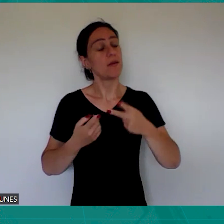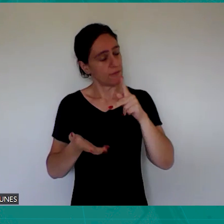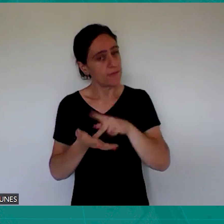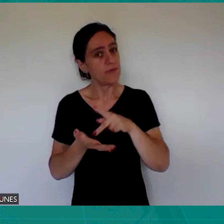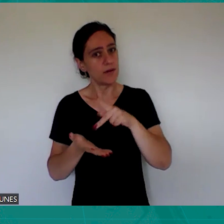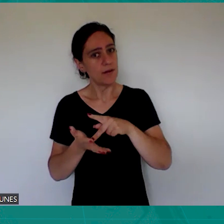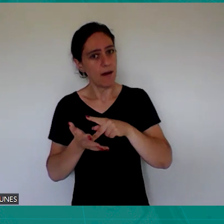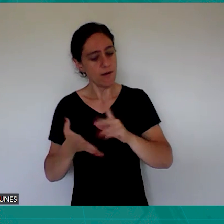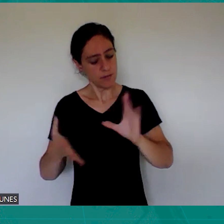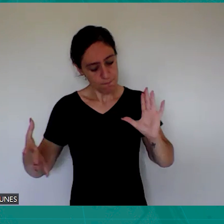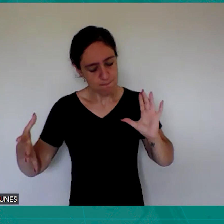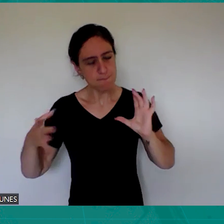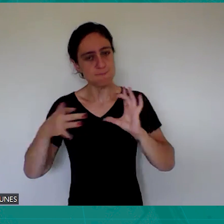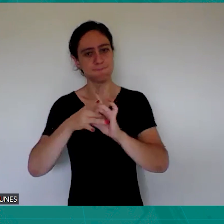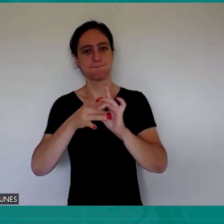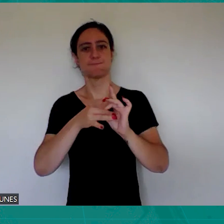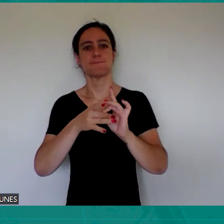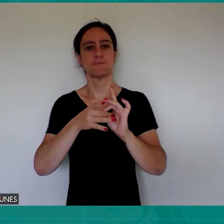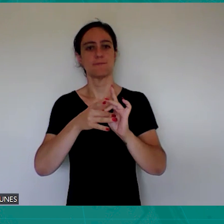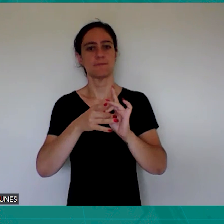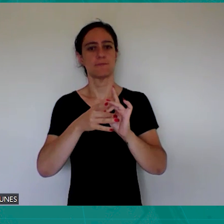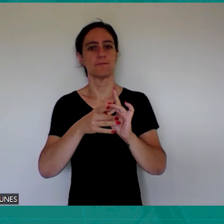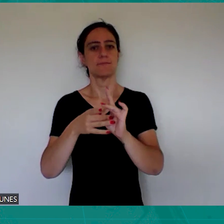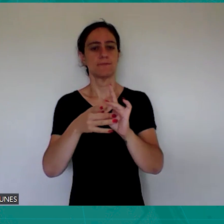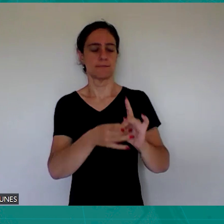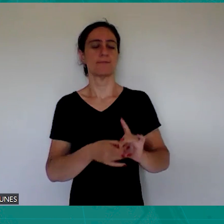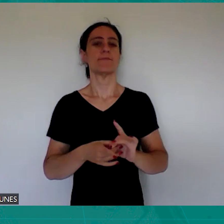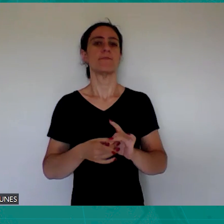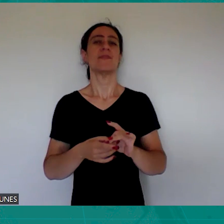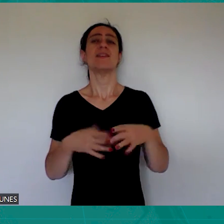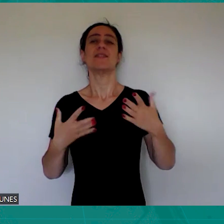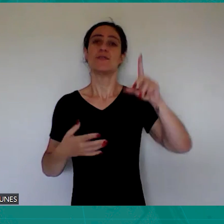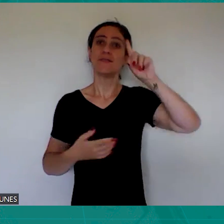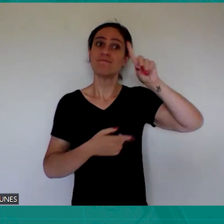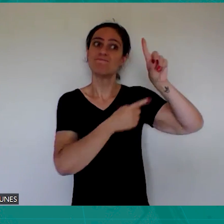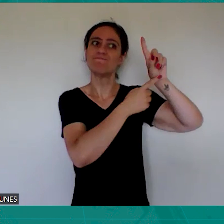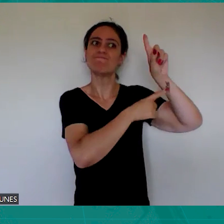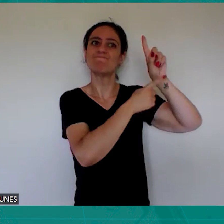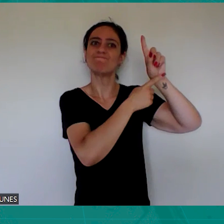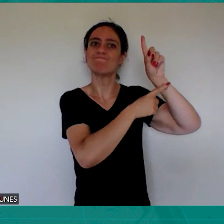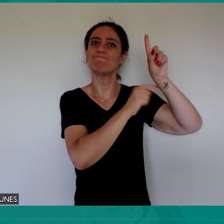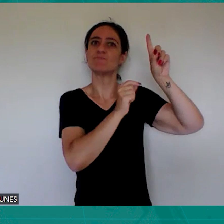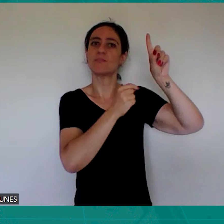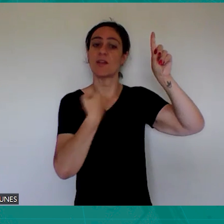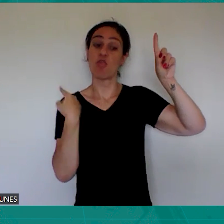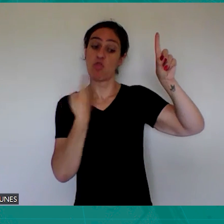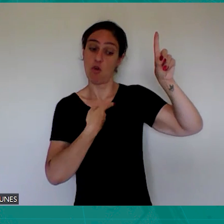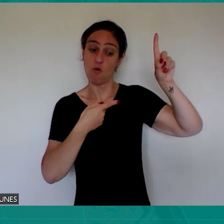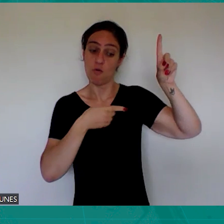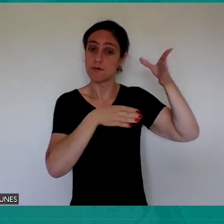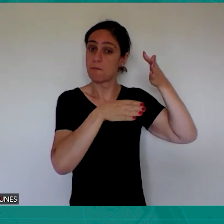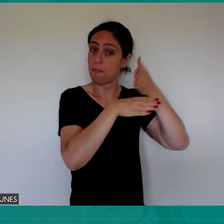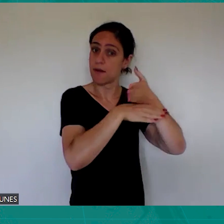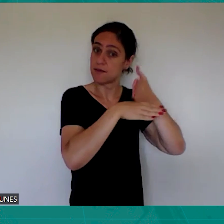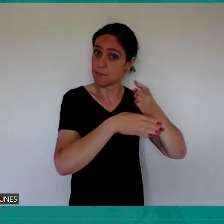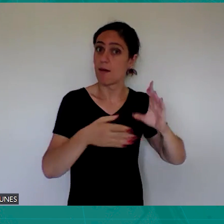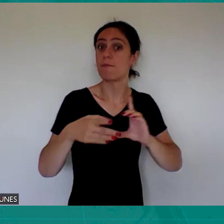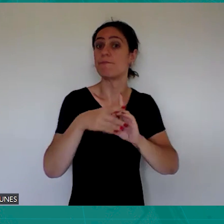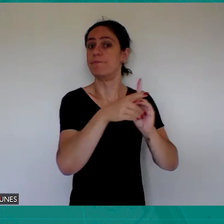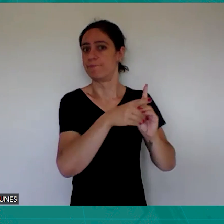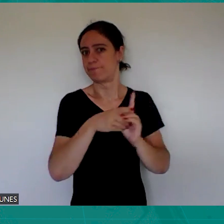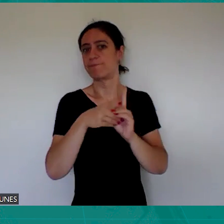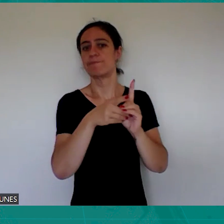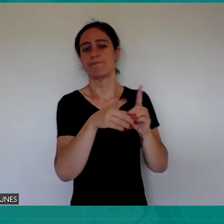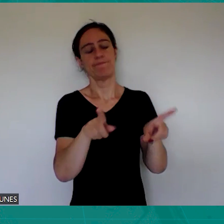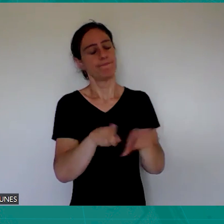união orgânica, e Deus deseja introduzir-nos nessa união orgânica com Deus. Voltando